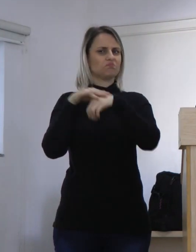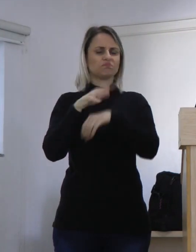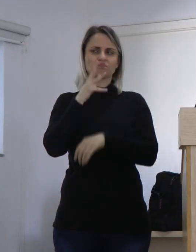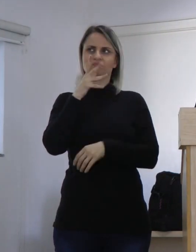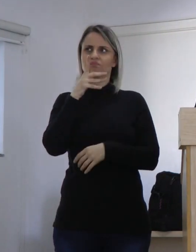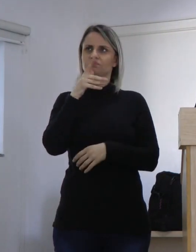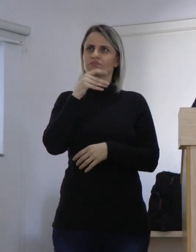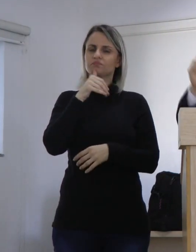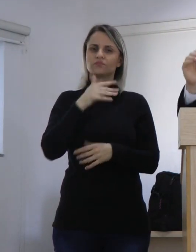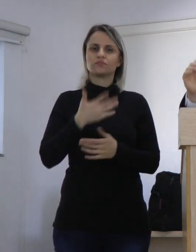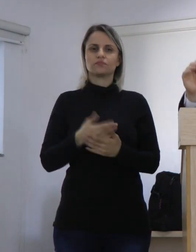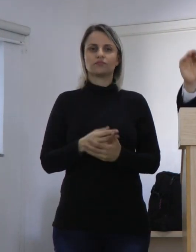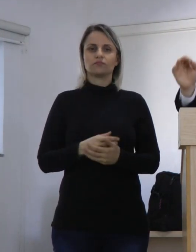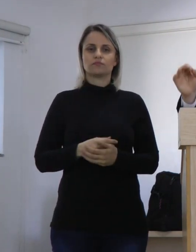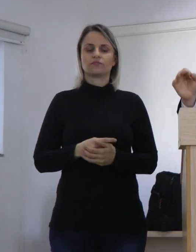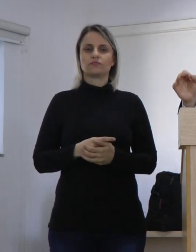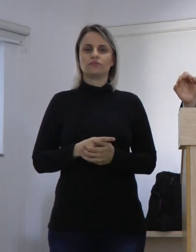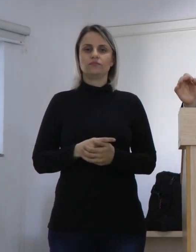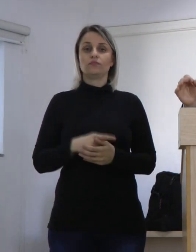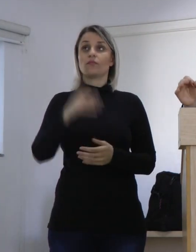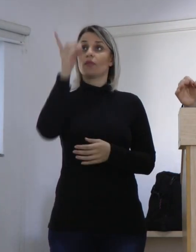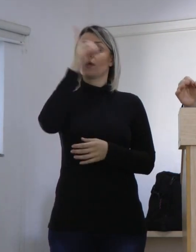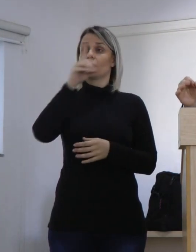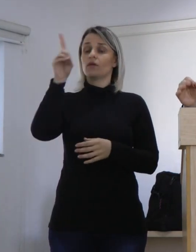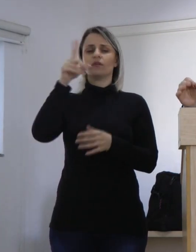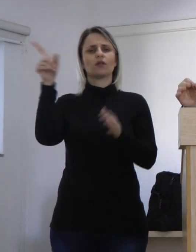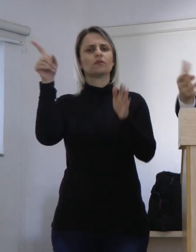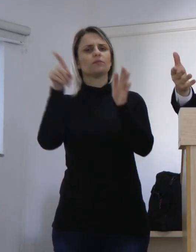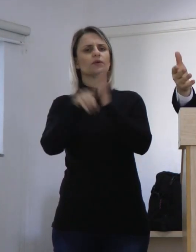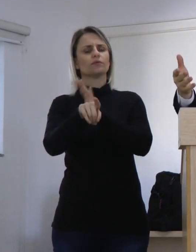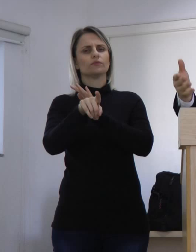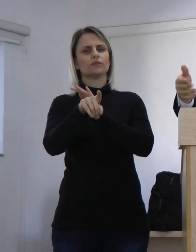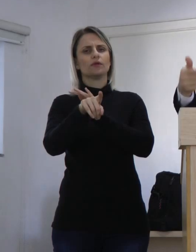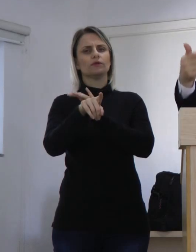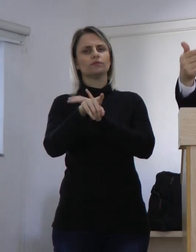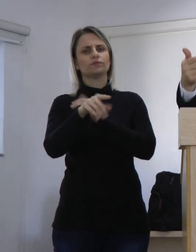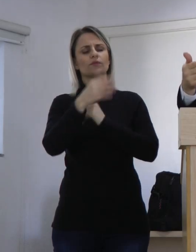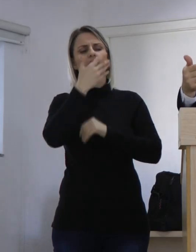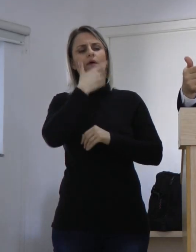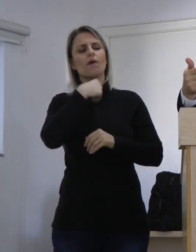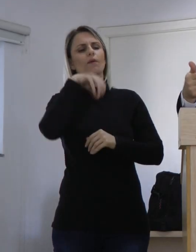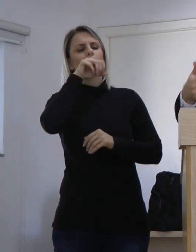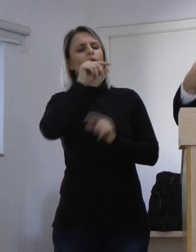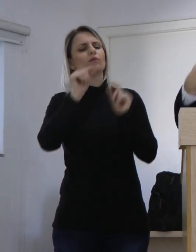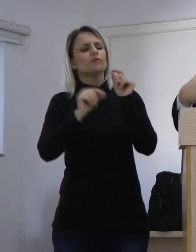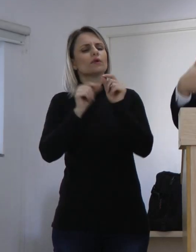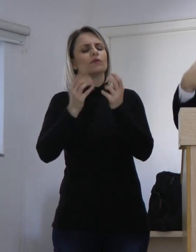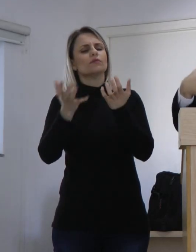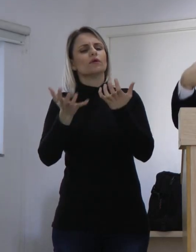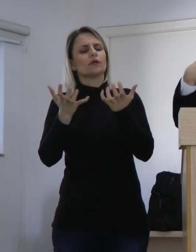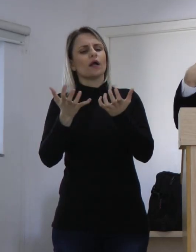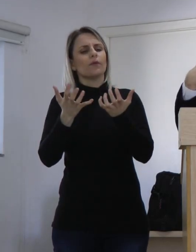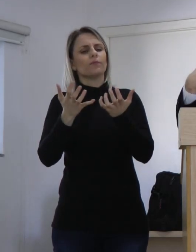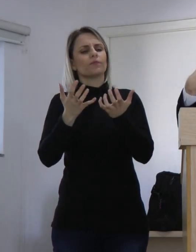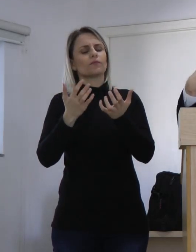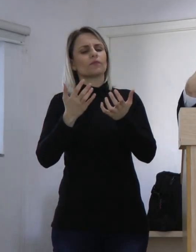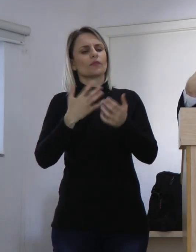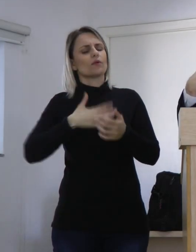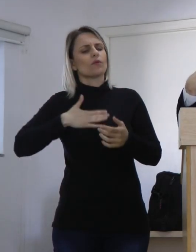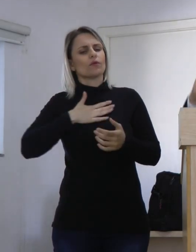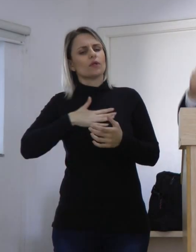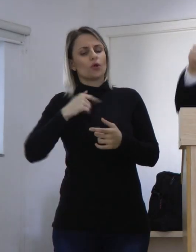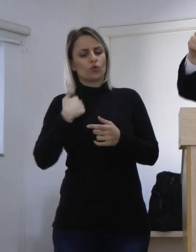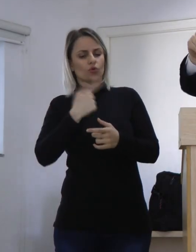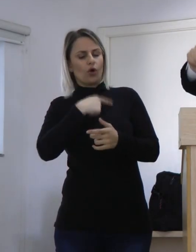demoradamente. E ao final, Lísias pergunta: papai, o que é que o senhor gostaria que nós que estamos aqui em nosso